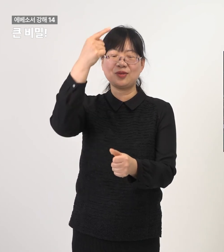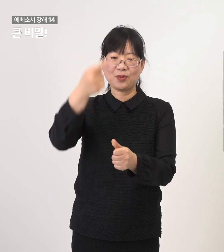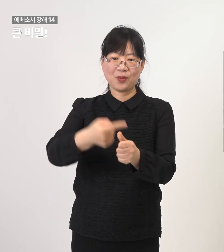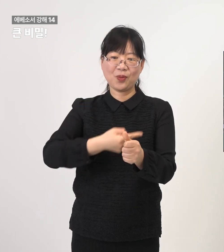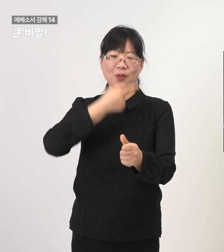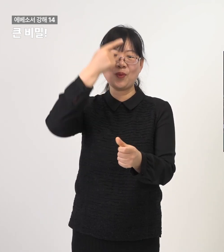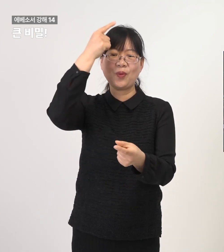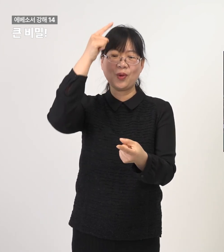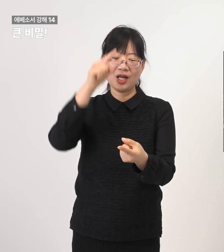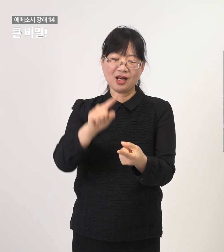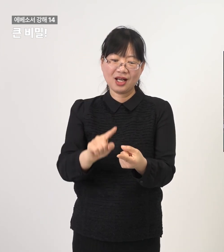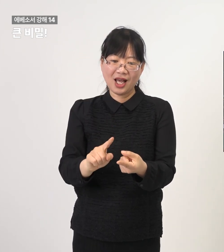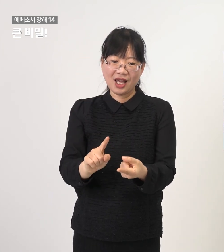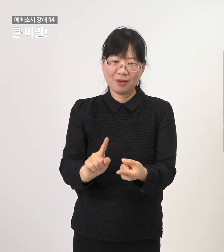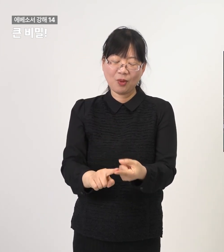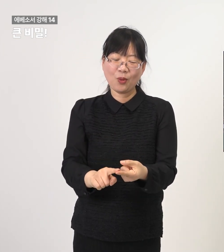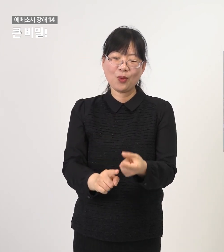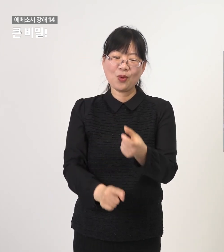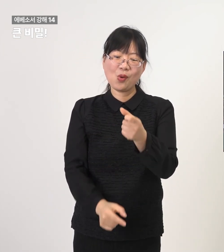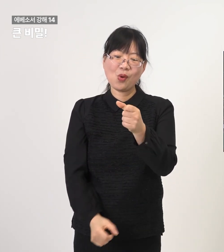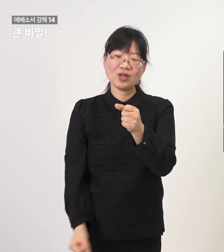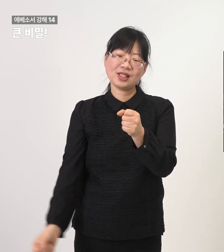은혜로